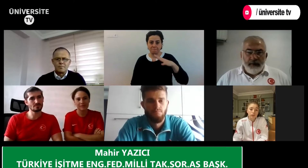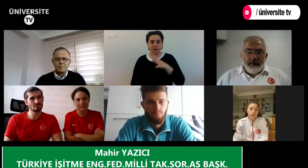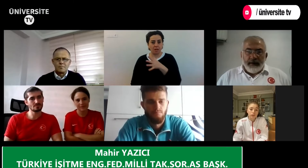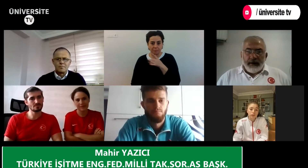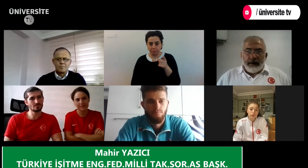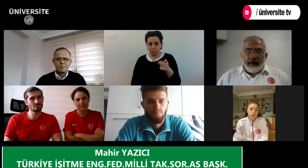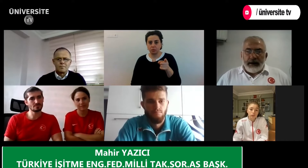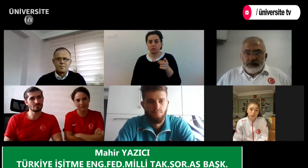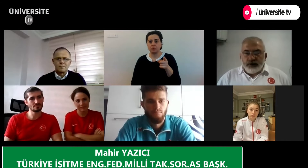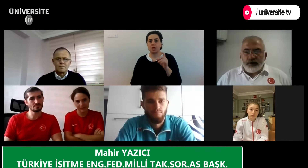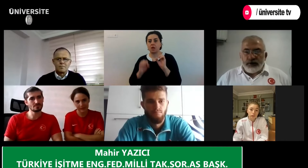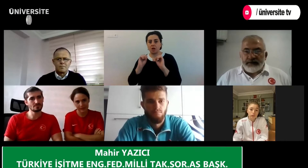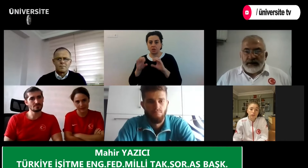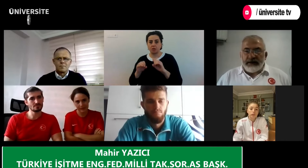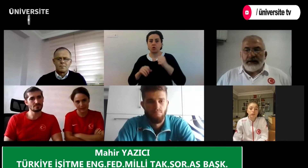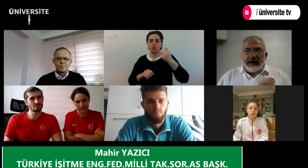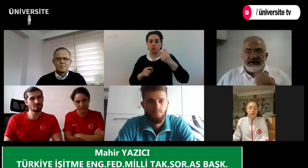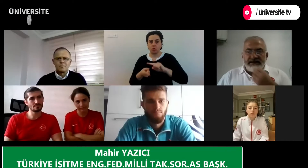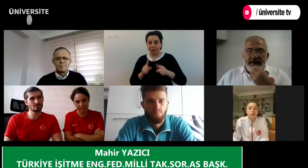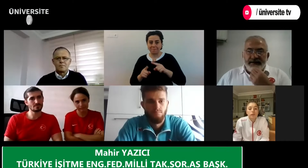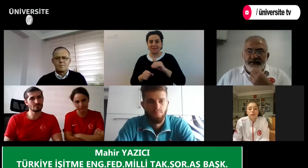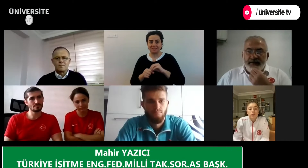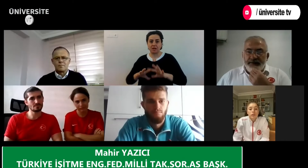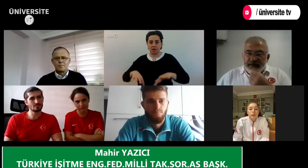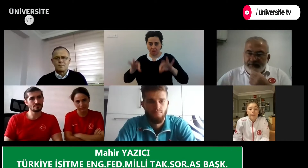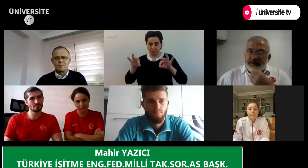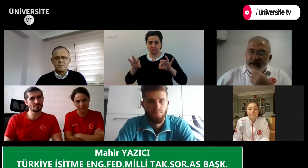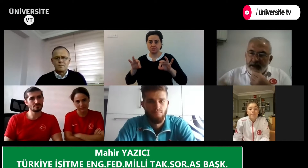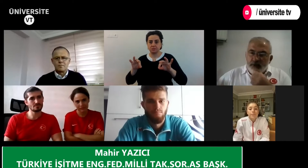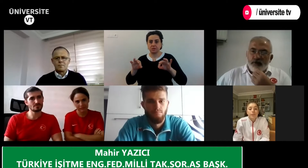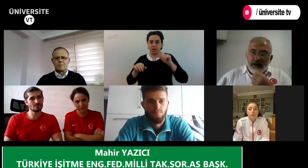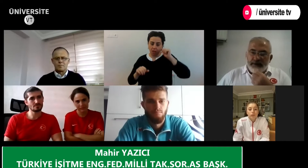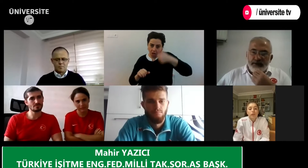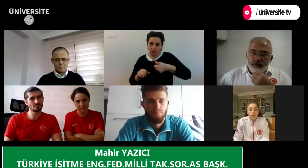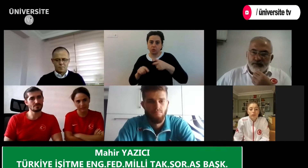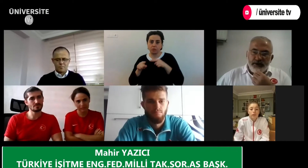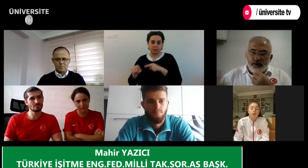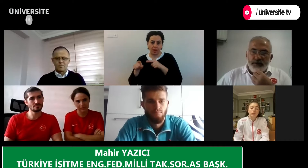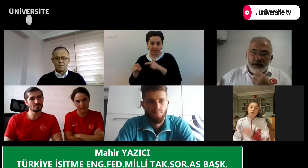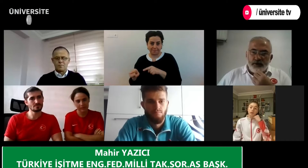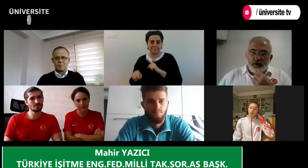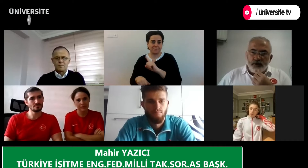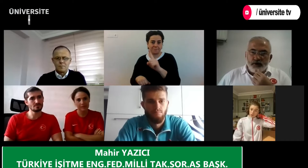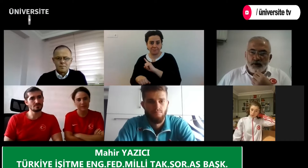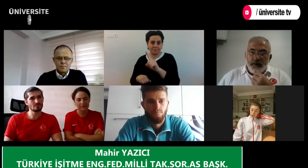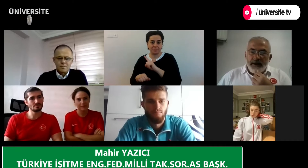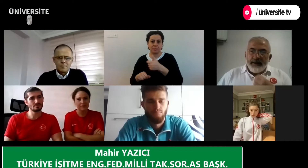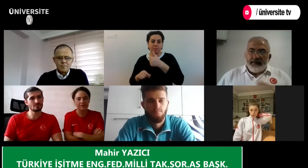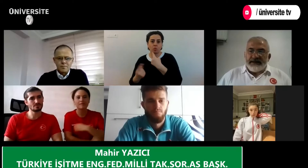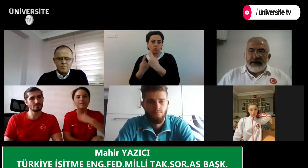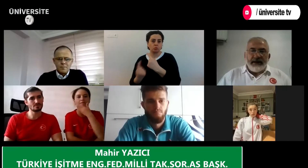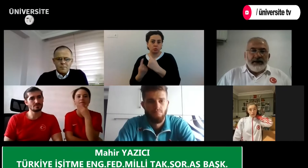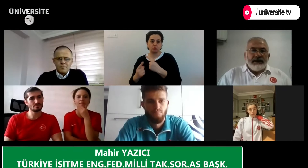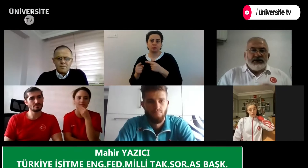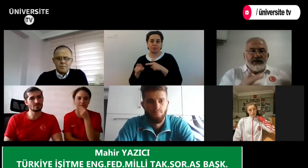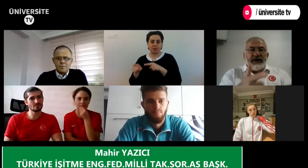biliyor. Antrenör yönetmeliği hazırlandı ve ben birebir her gün takip ediyorum. Gidiyorum, geliyorum, konuşuyorum.